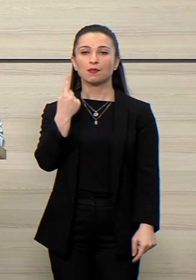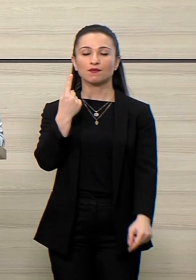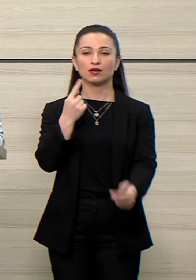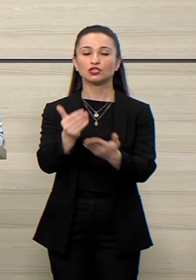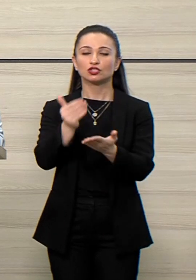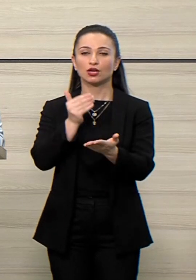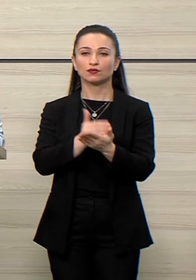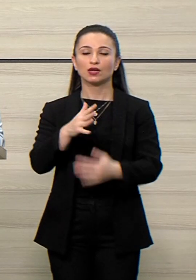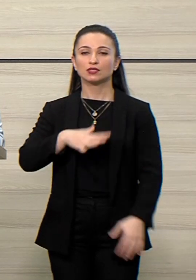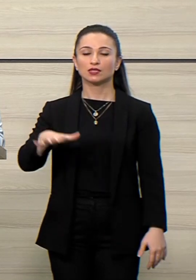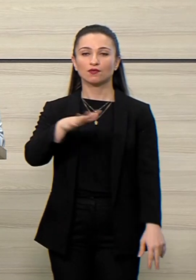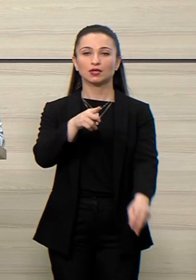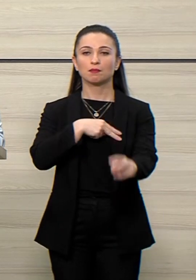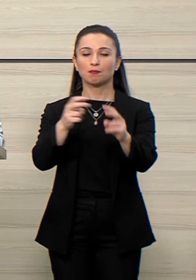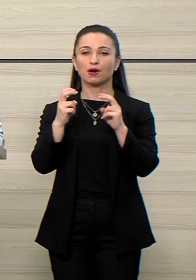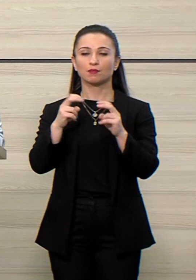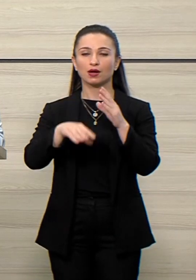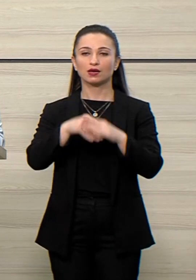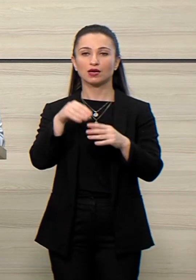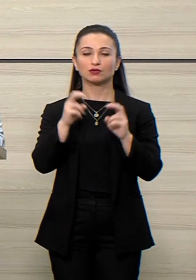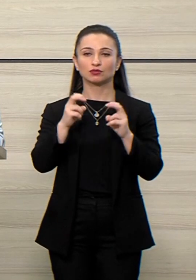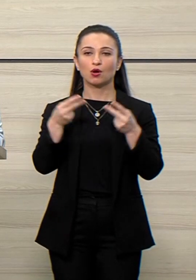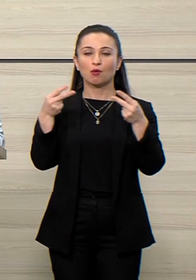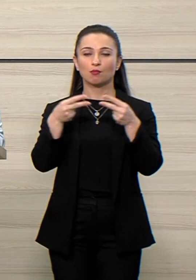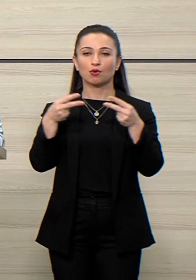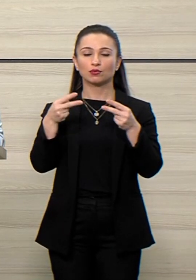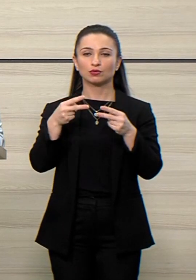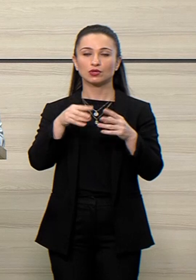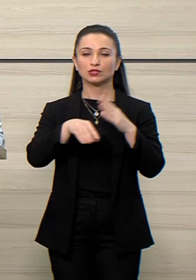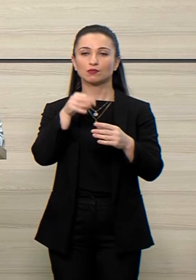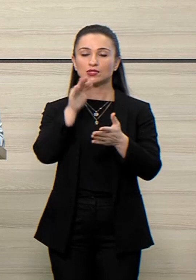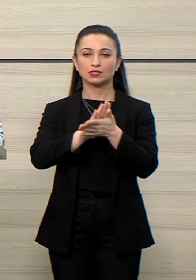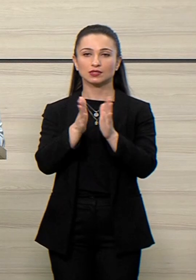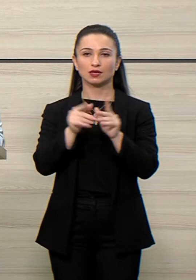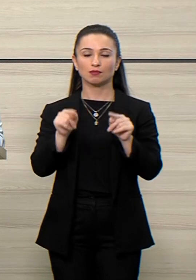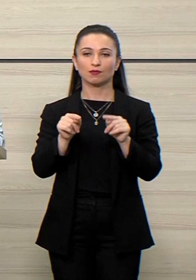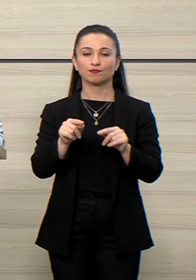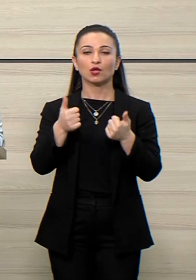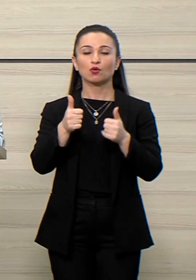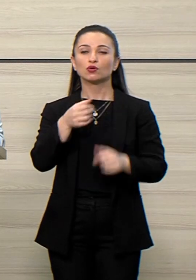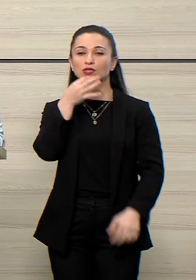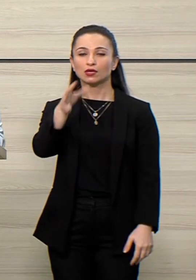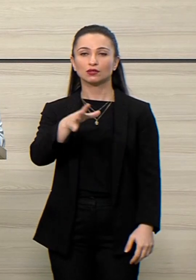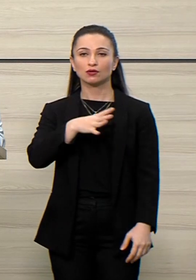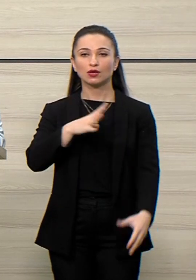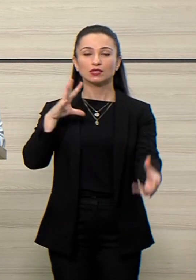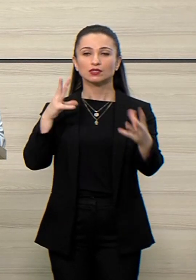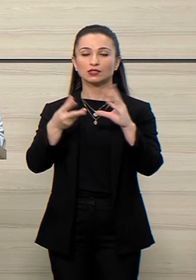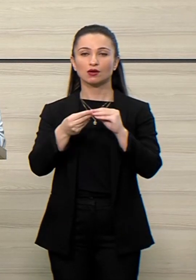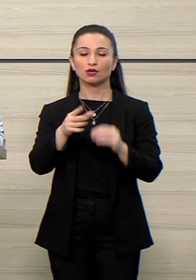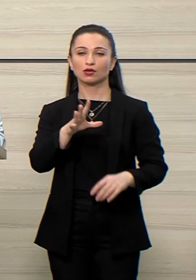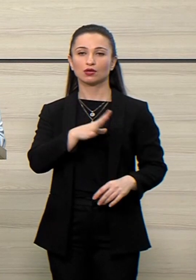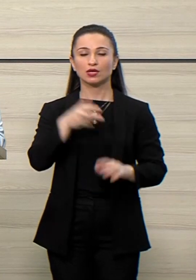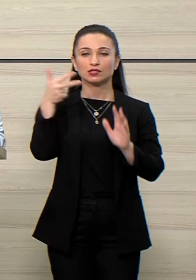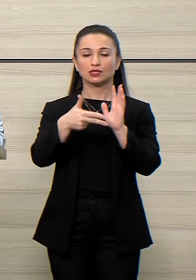პირველადი შედეგები საქართველოს პარლამენტის არჩევნების პროპორციული საარჩევნო სისტემით. როგორც გითხარით, საერთო ჯამში